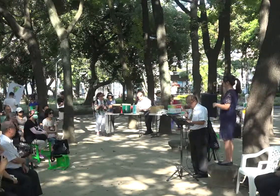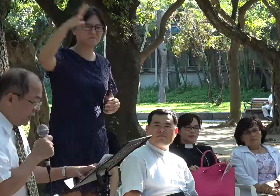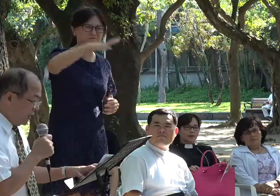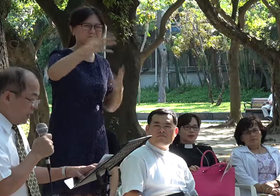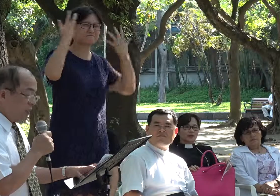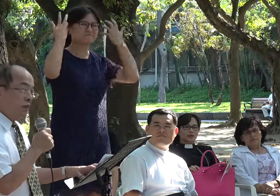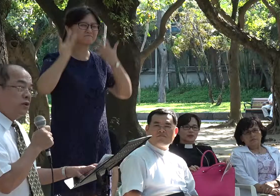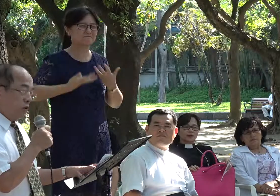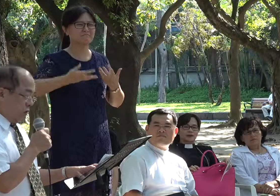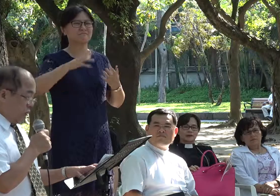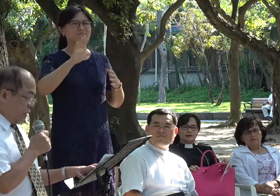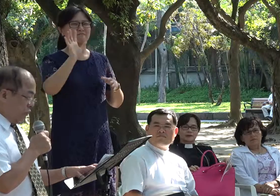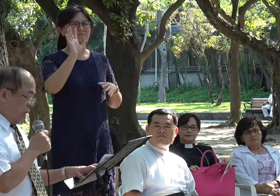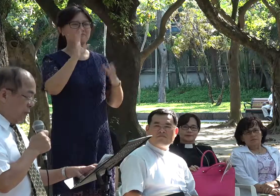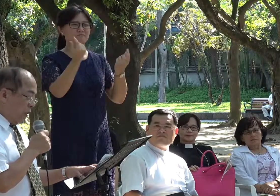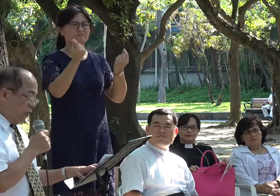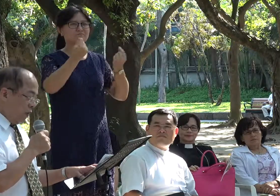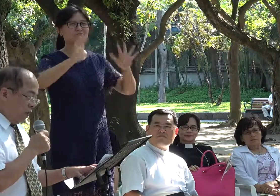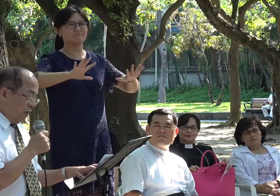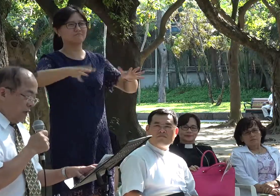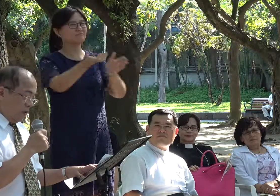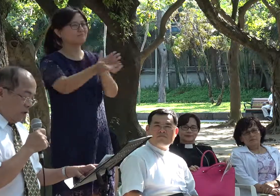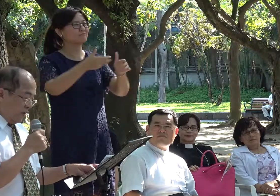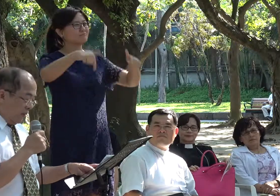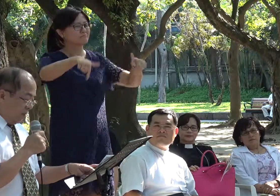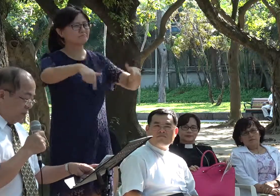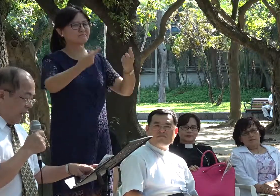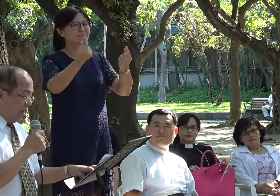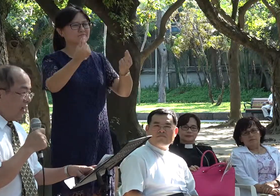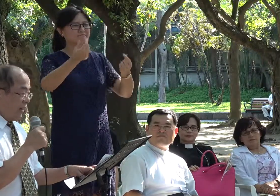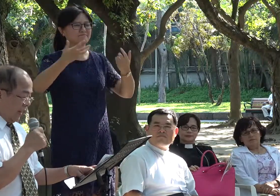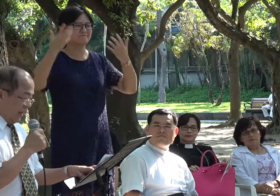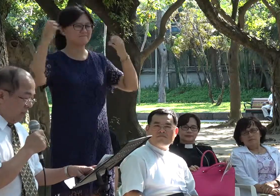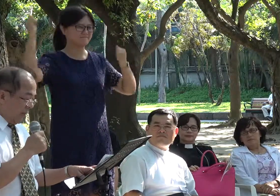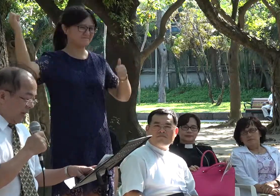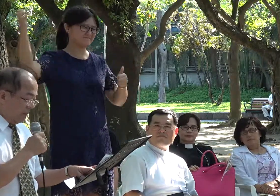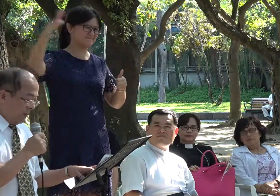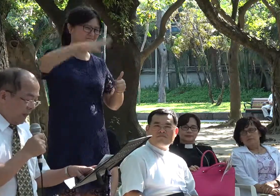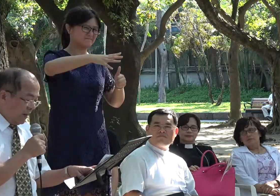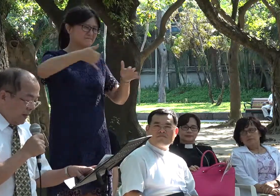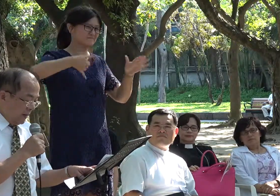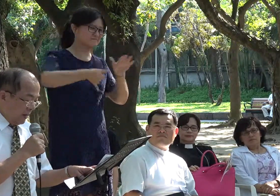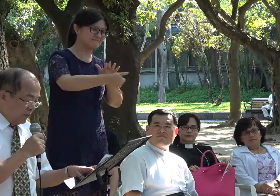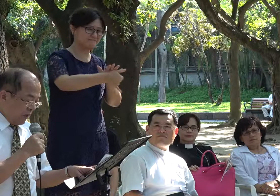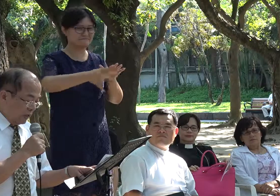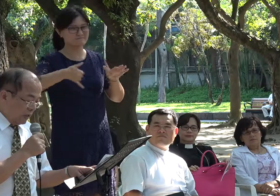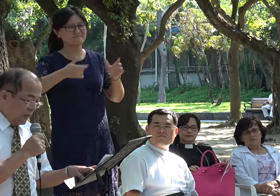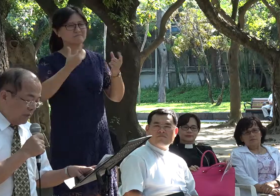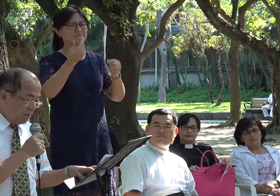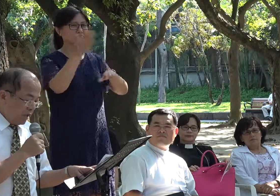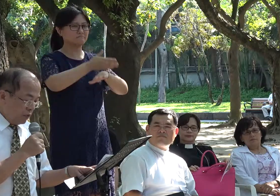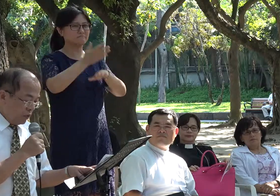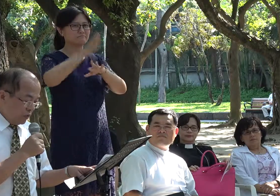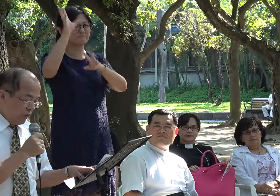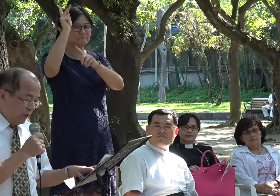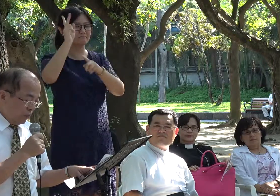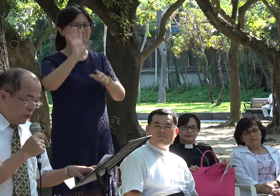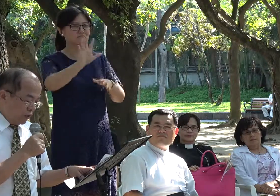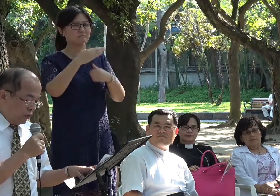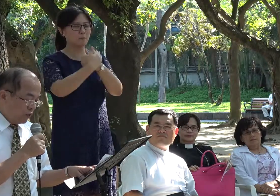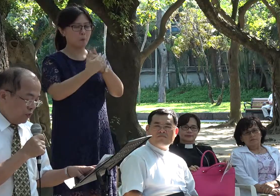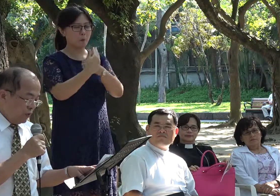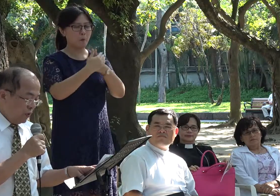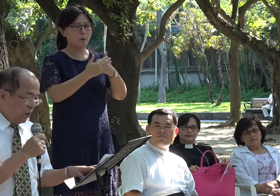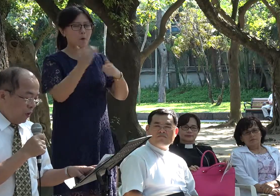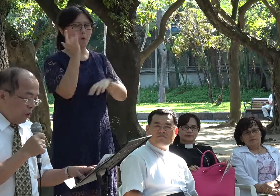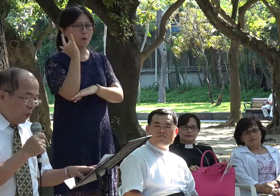的时，就亲像下晡，就闪一旁来敬拜。感谢主的怜悯、扶持、保